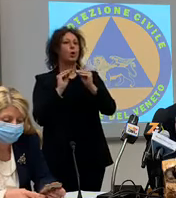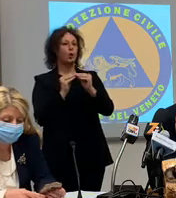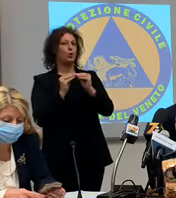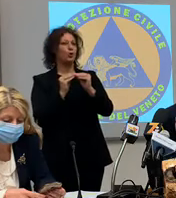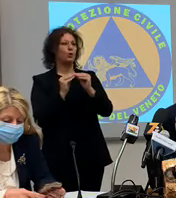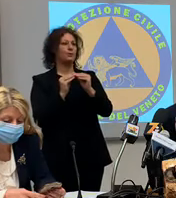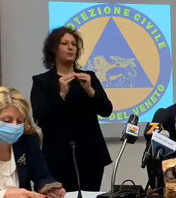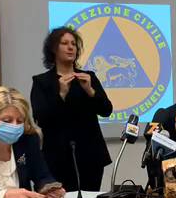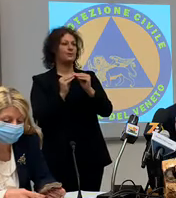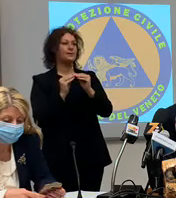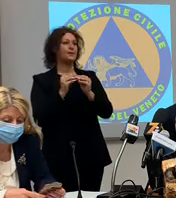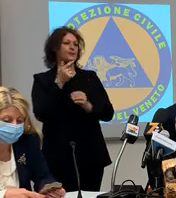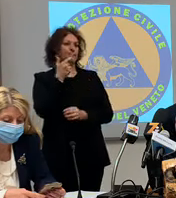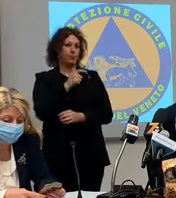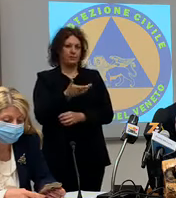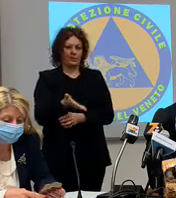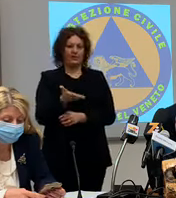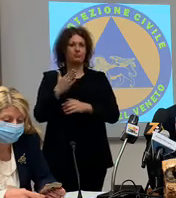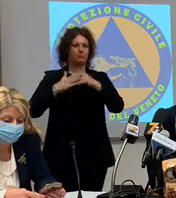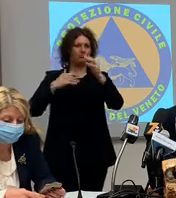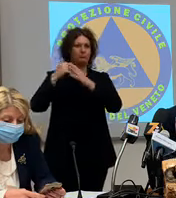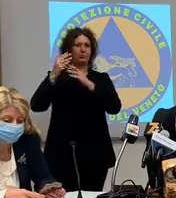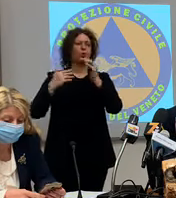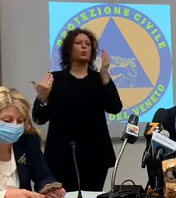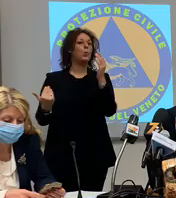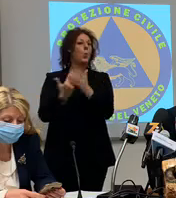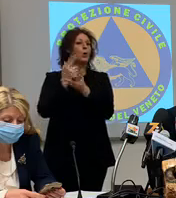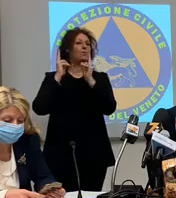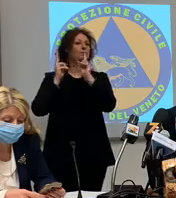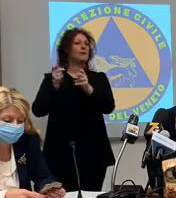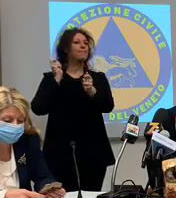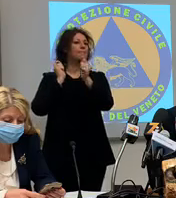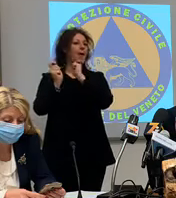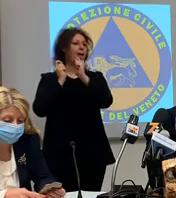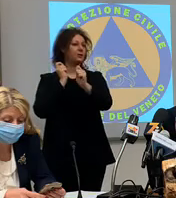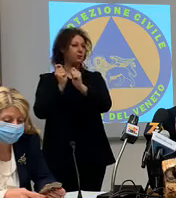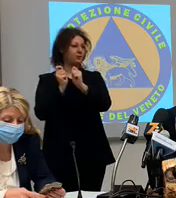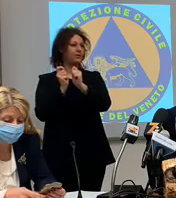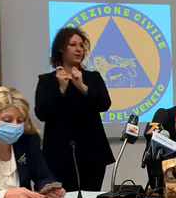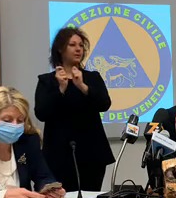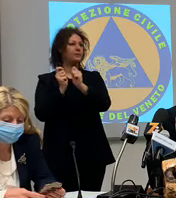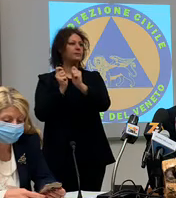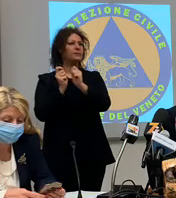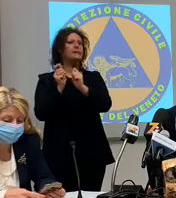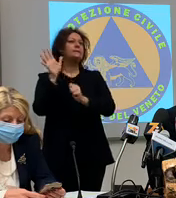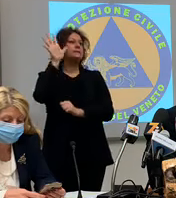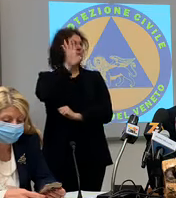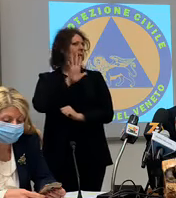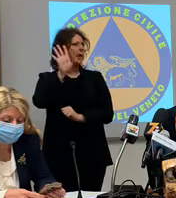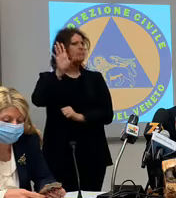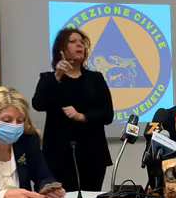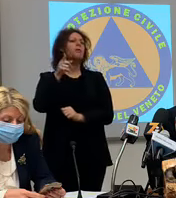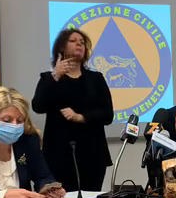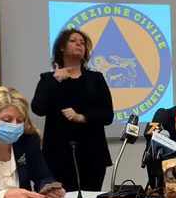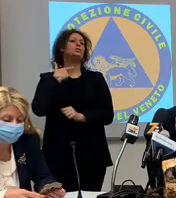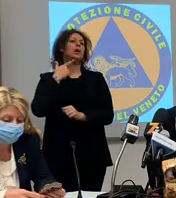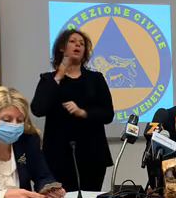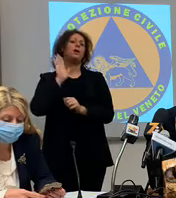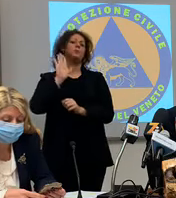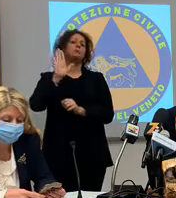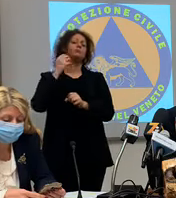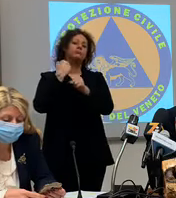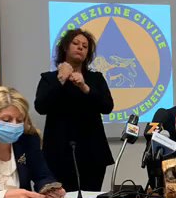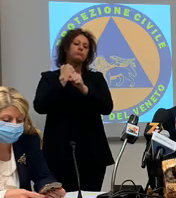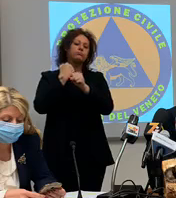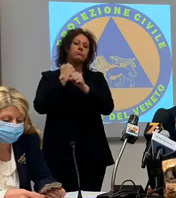Padova che si farà Grazie si fa ha mi pare una vocazione anche una vocazione internazionale una vocazione di ricerca di